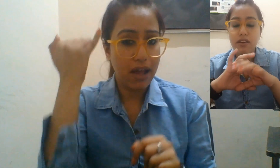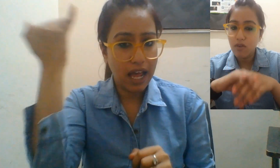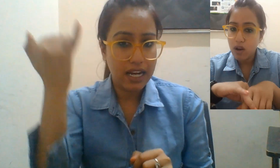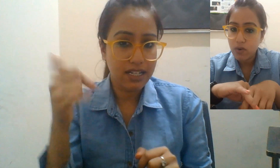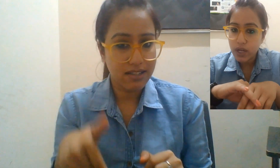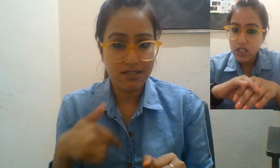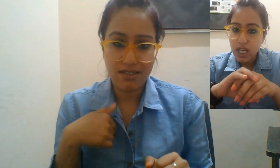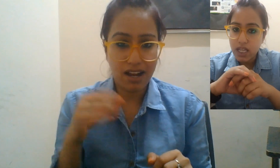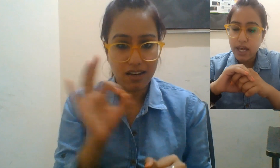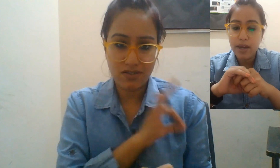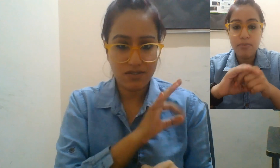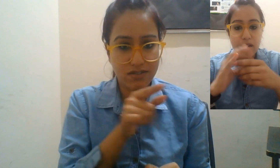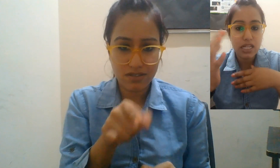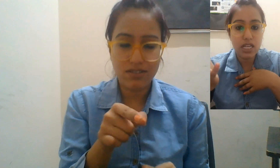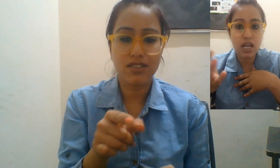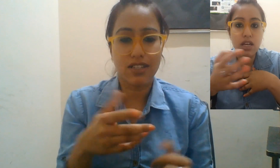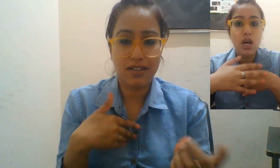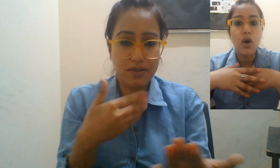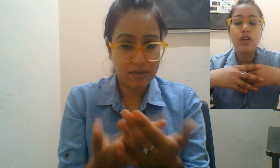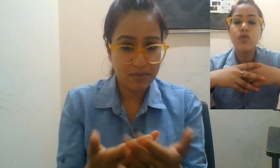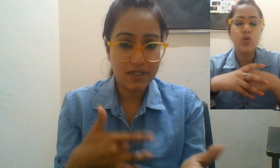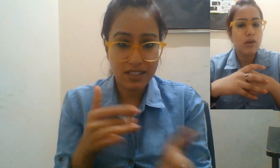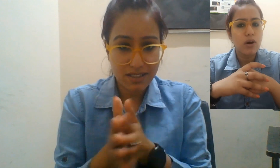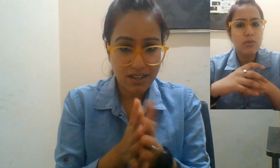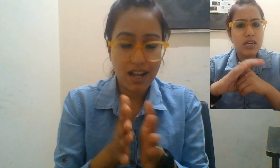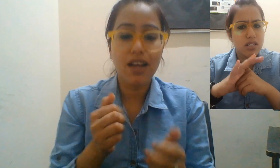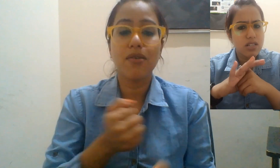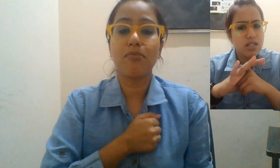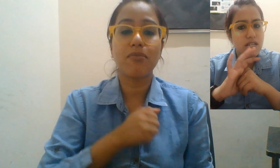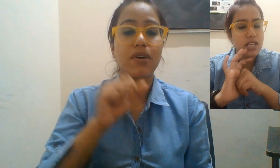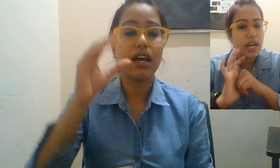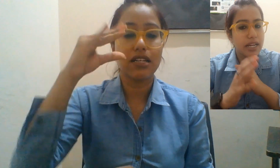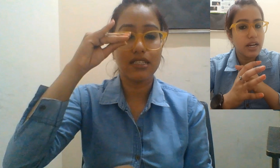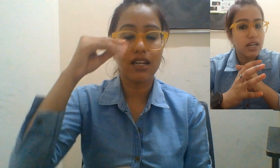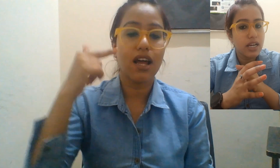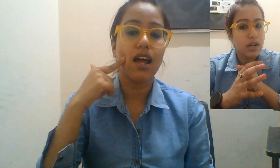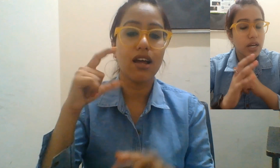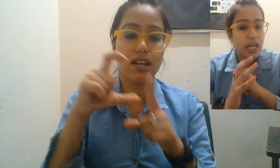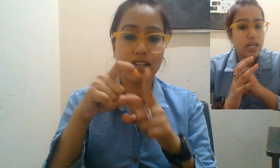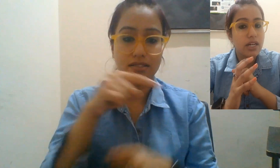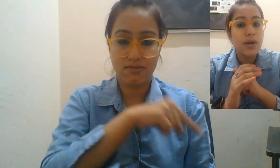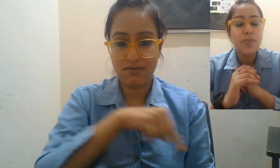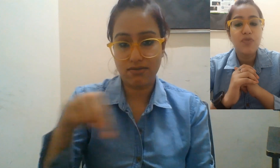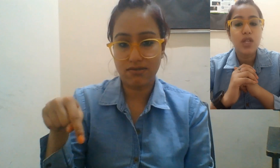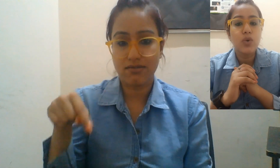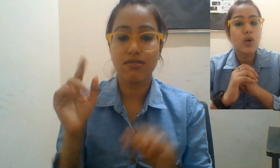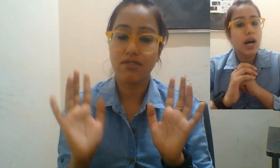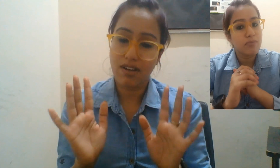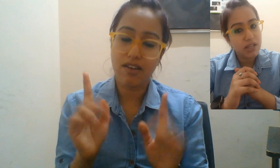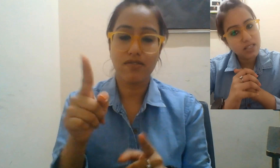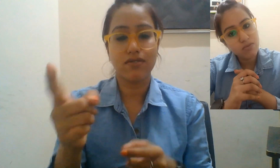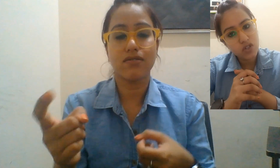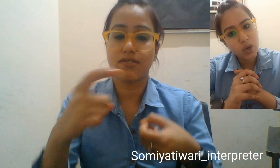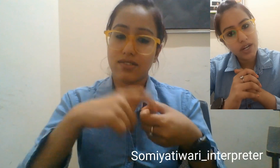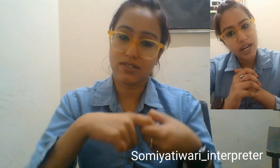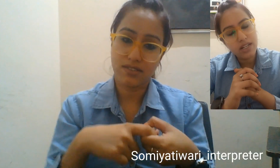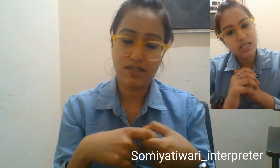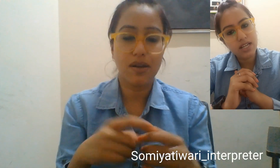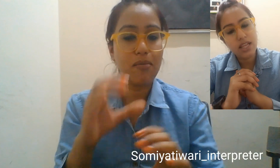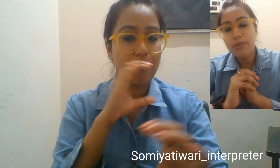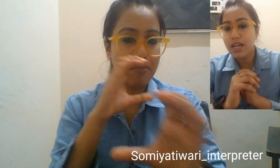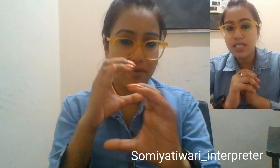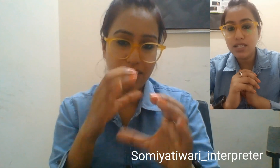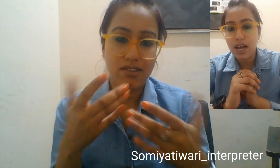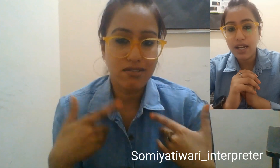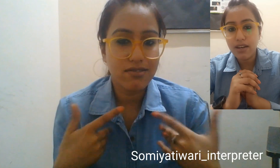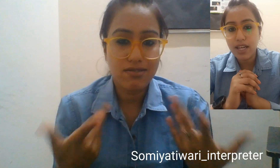वो इन्वॉल्व होना चाहता है मेरे साथ, अगर वो थोड़ा बहुत भी इंटरेस्टेड है इस आइडिया के लेकर, तो आप प्लीज़ मुझे कांटेक्ट